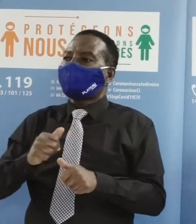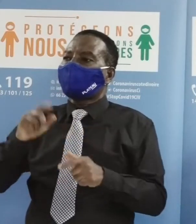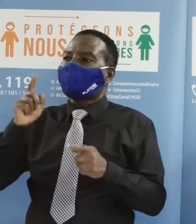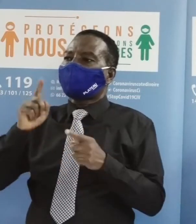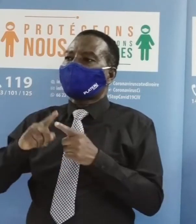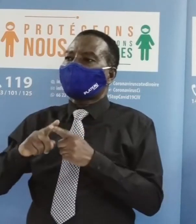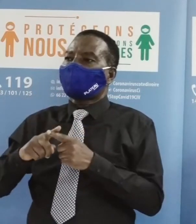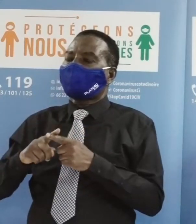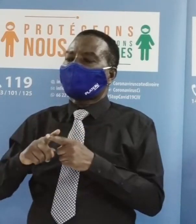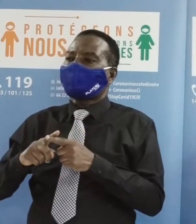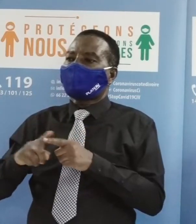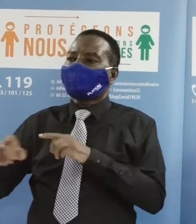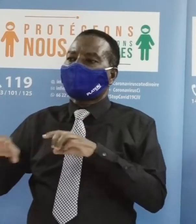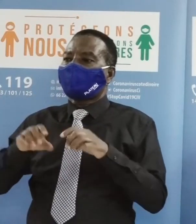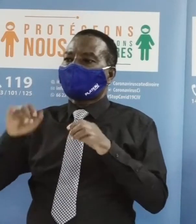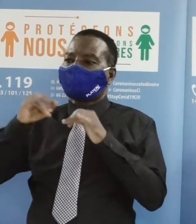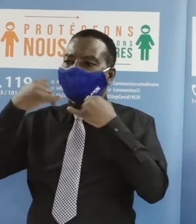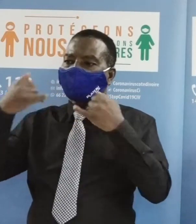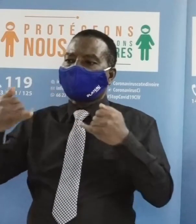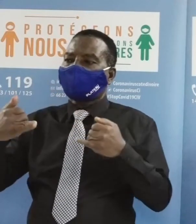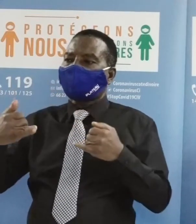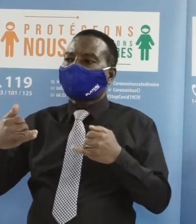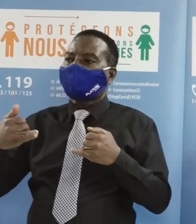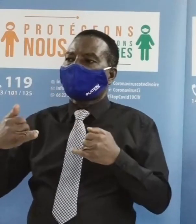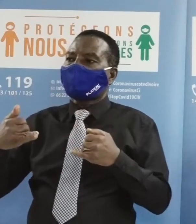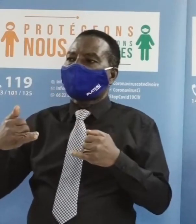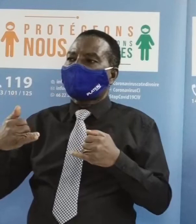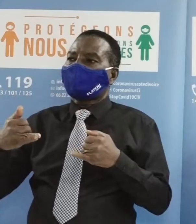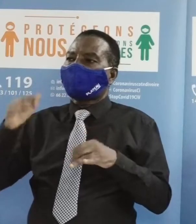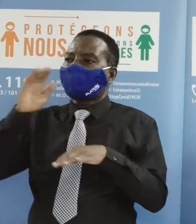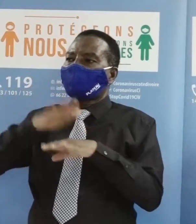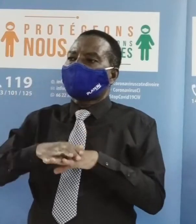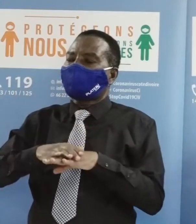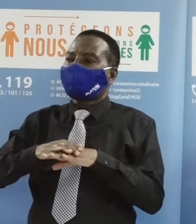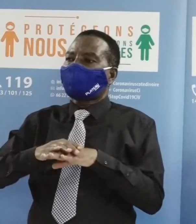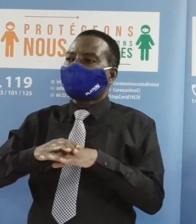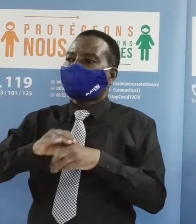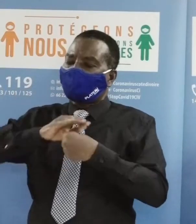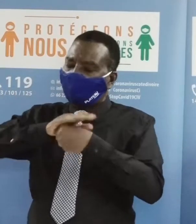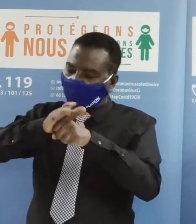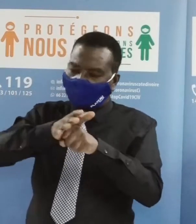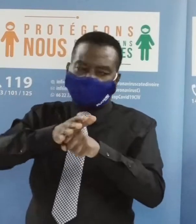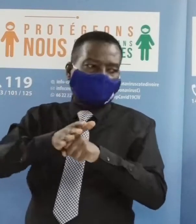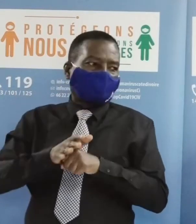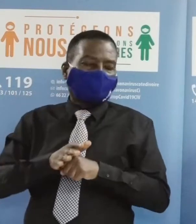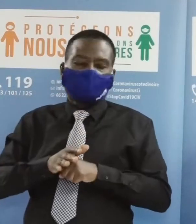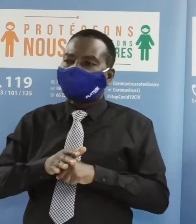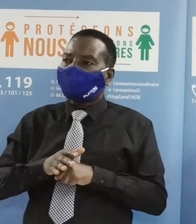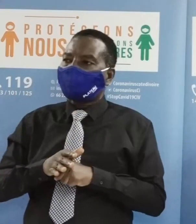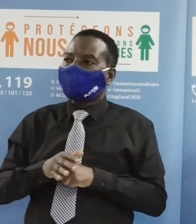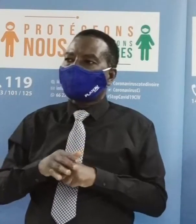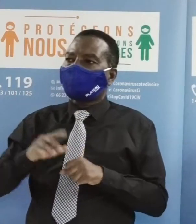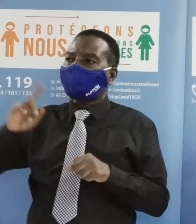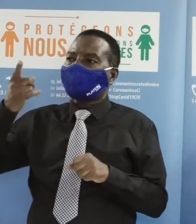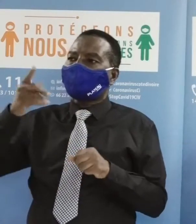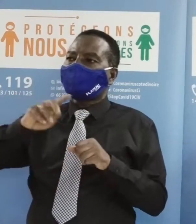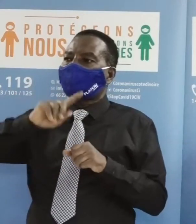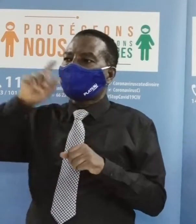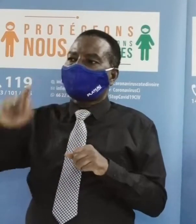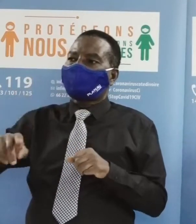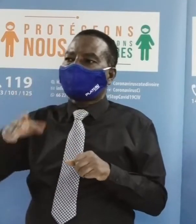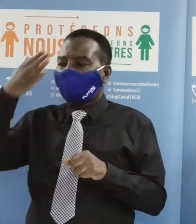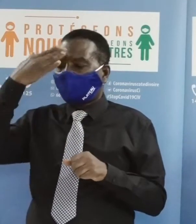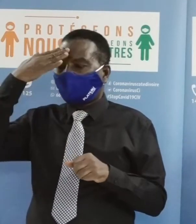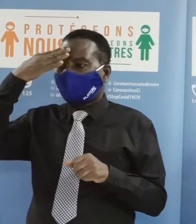cet exercice gouvernementale sur l'argovie de 19 ma première question est de